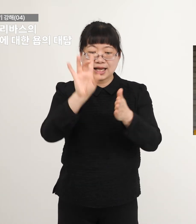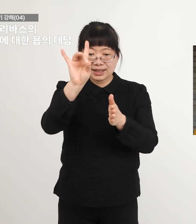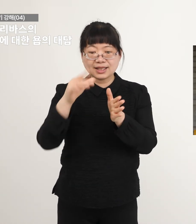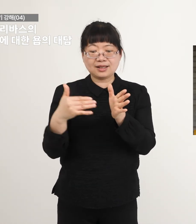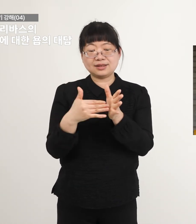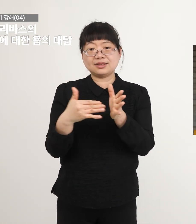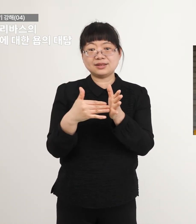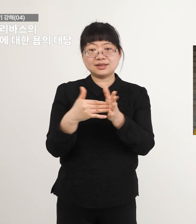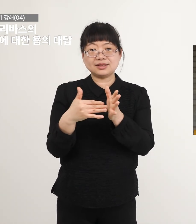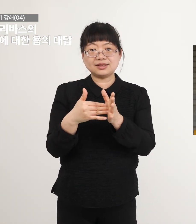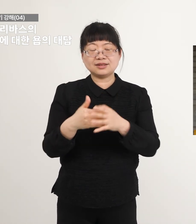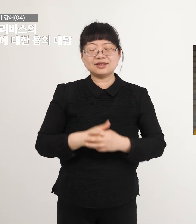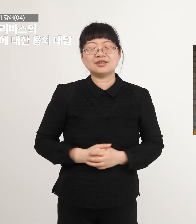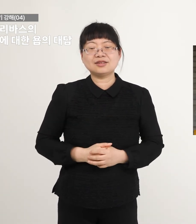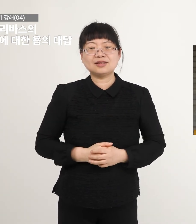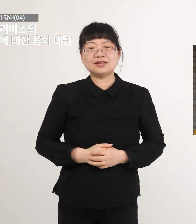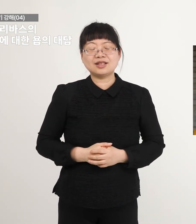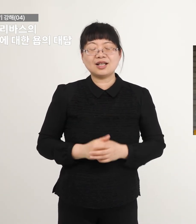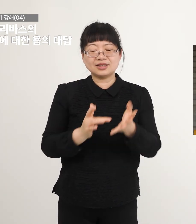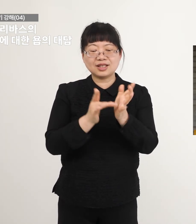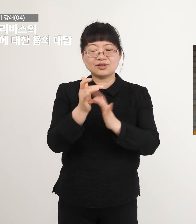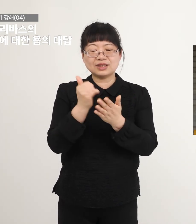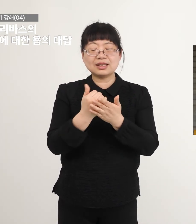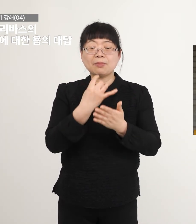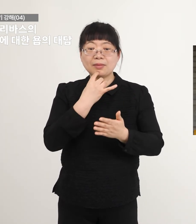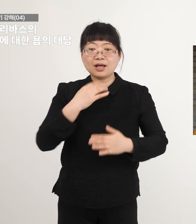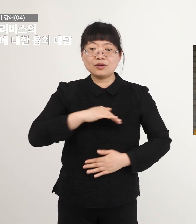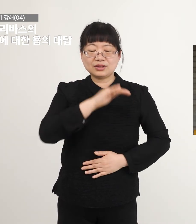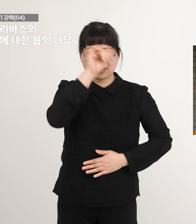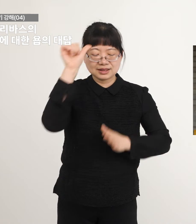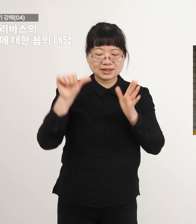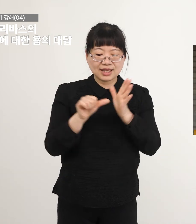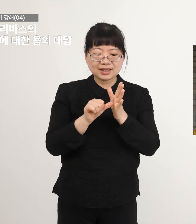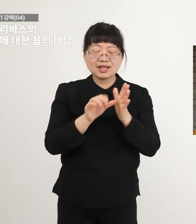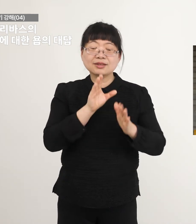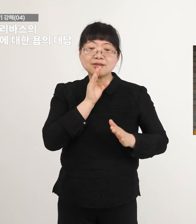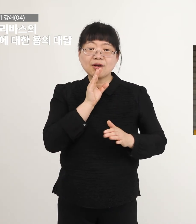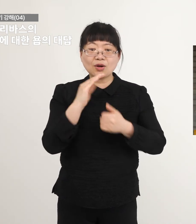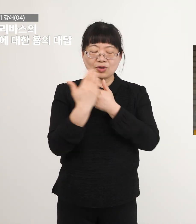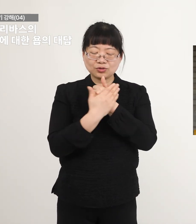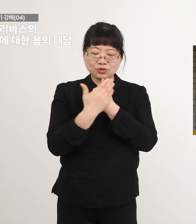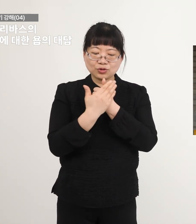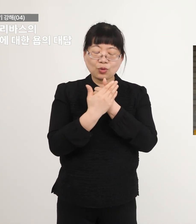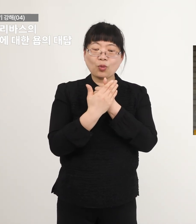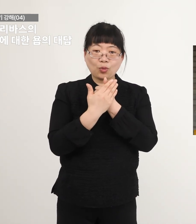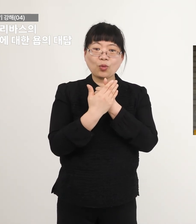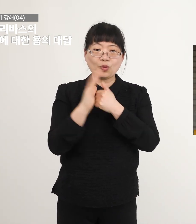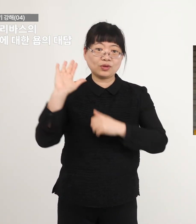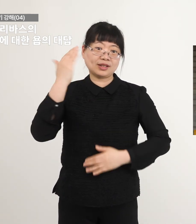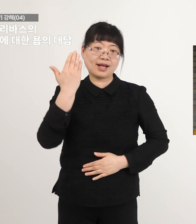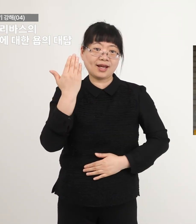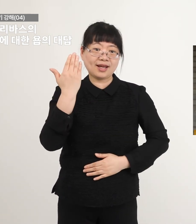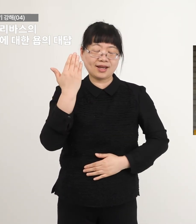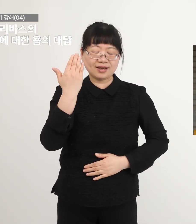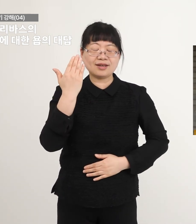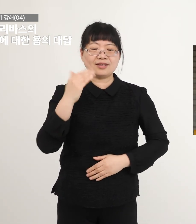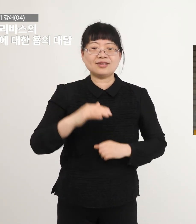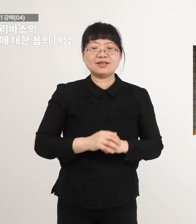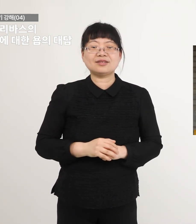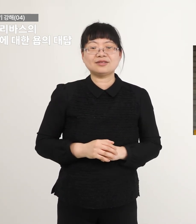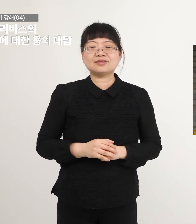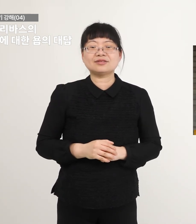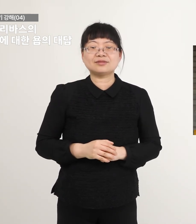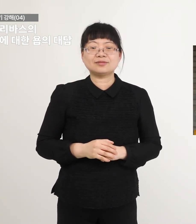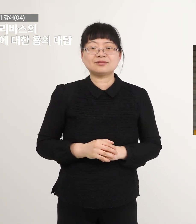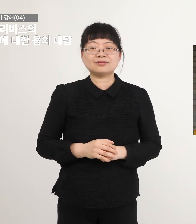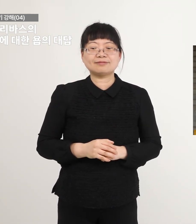없다는 이유가 그분만이 우리 인생의 참된 위로자일 수밖에 없다는 의미가